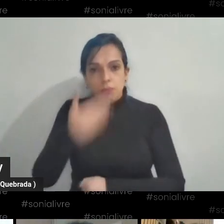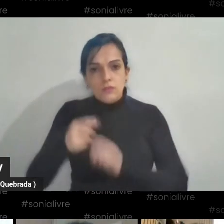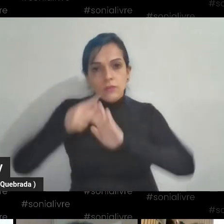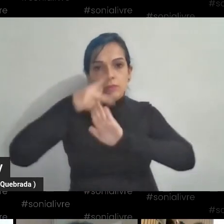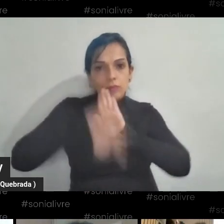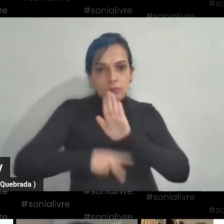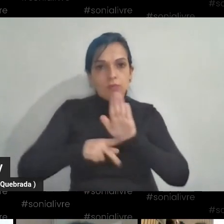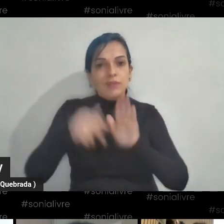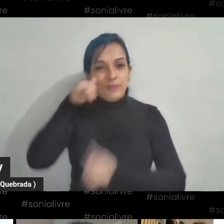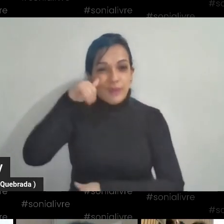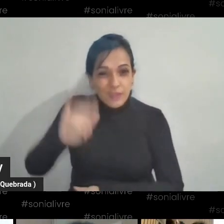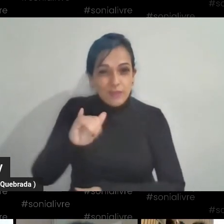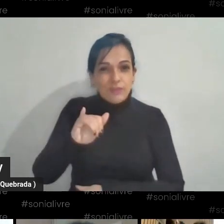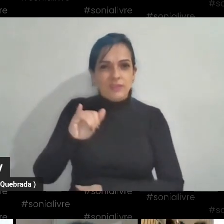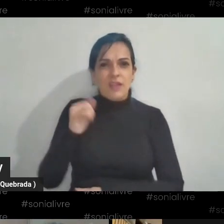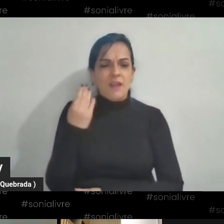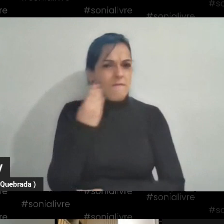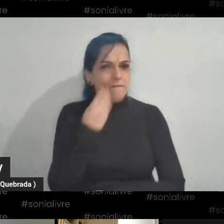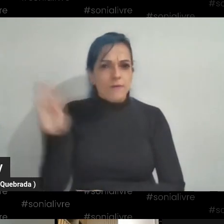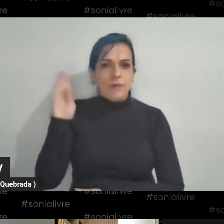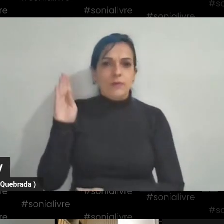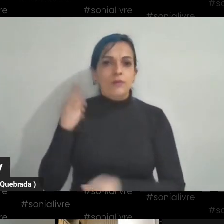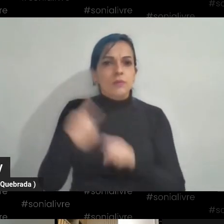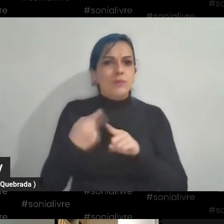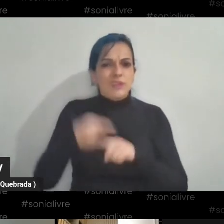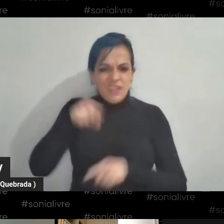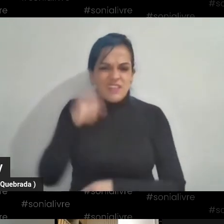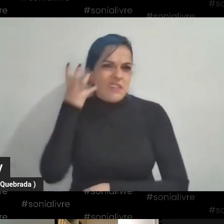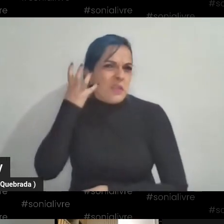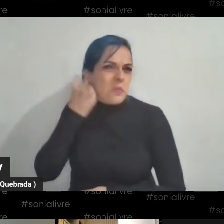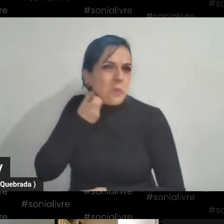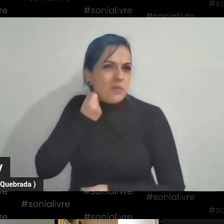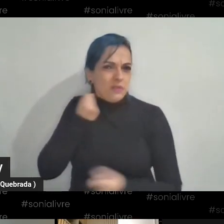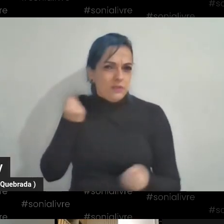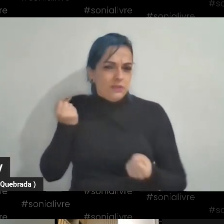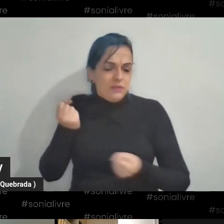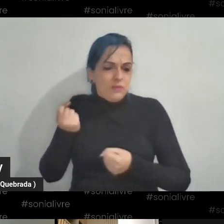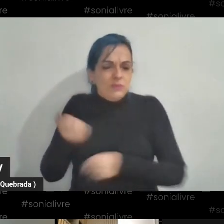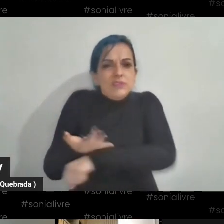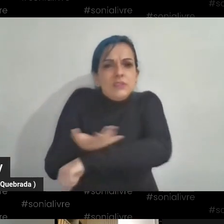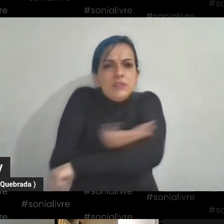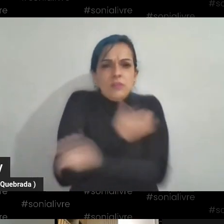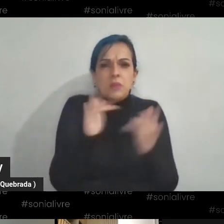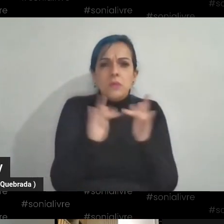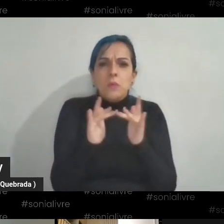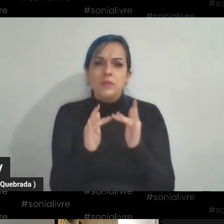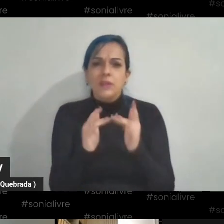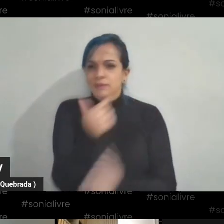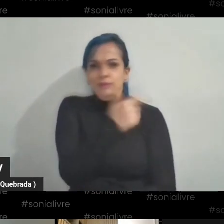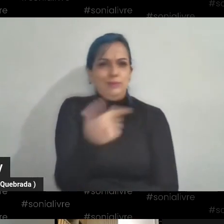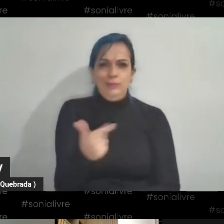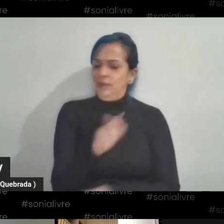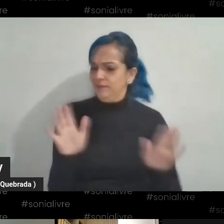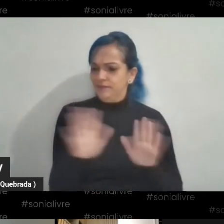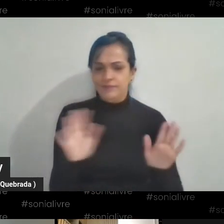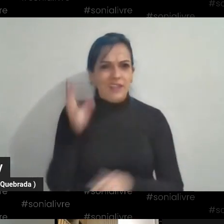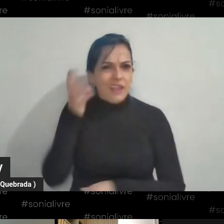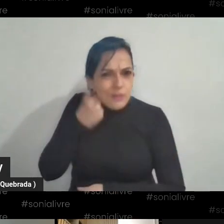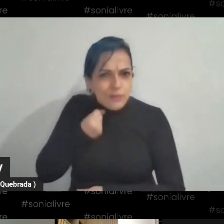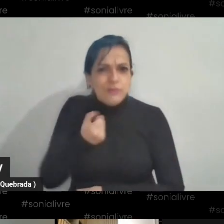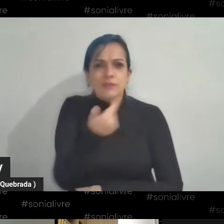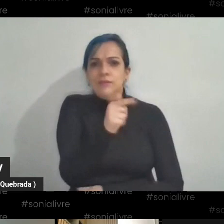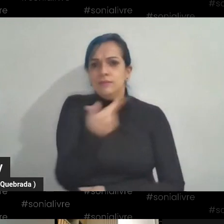fraude, porque essa adoção socioafetiva não passa de uma fraude, infelizmente. Esse é o comentário da